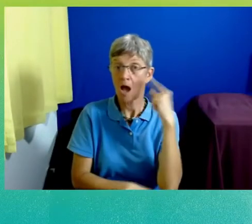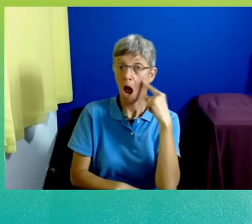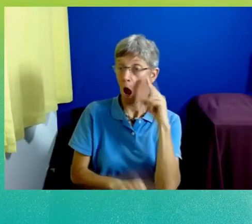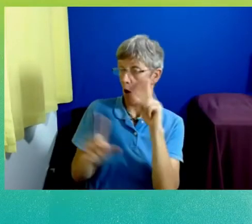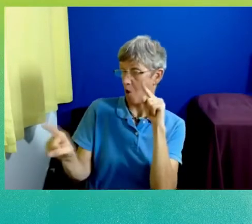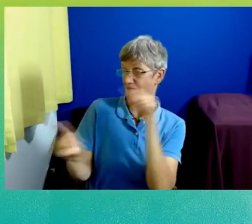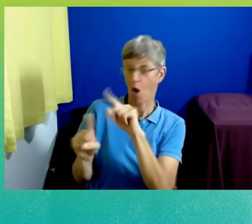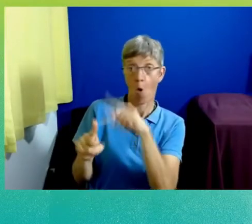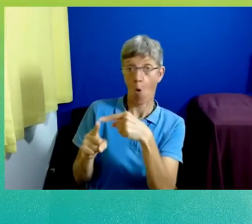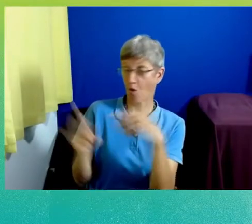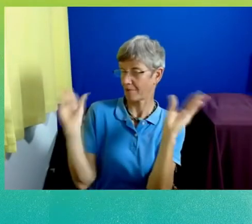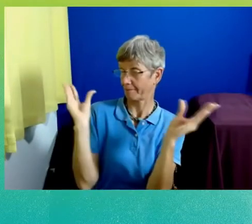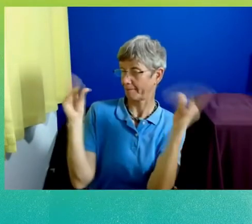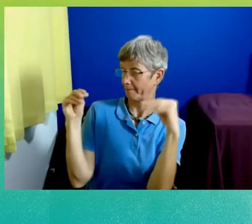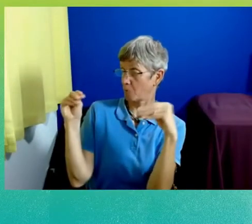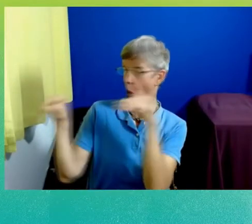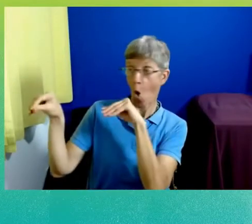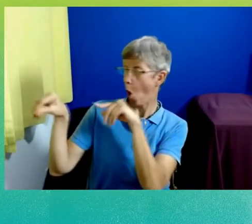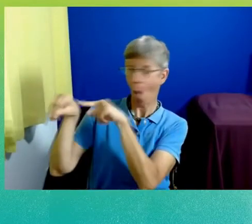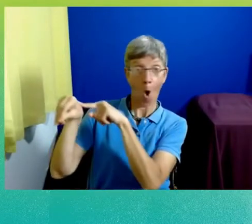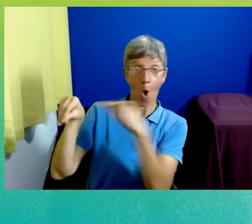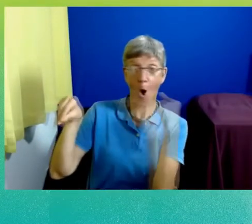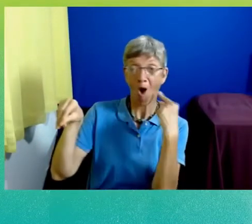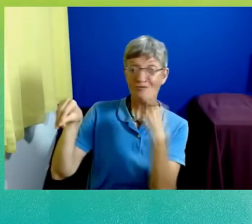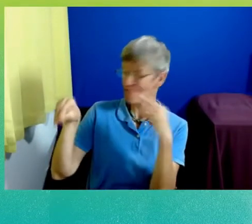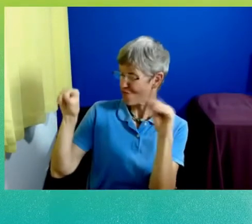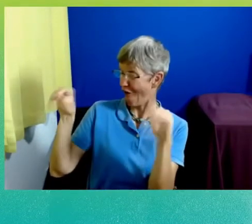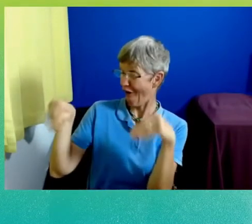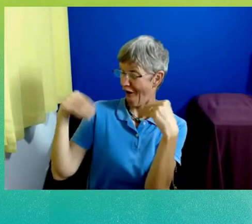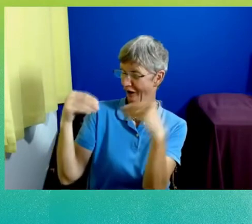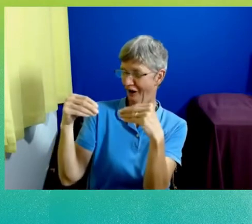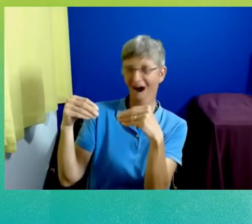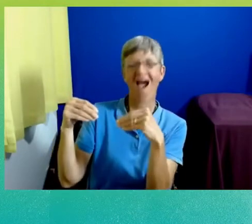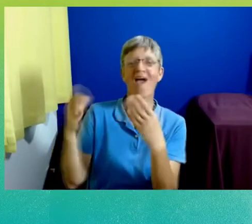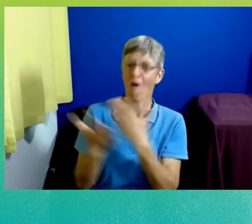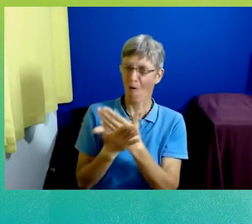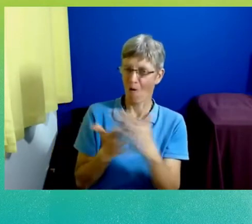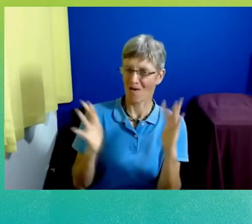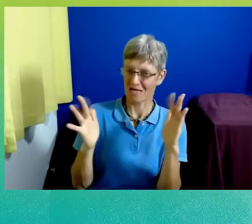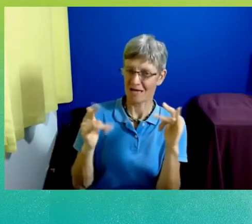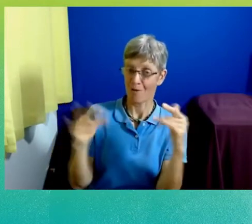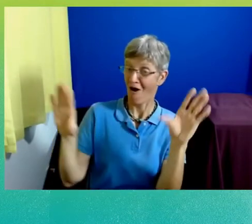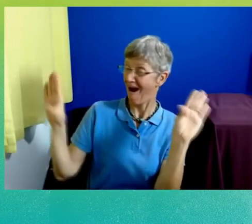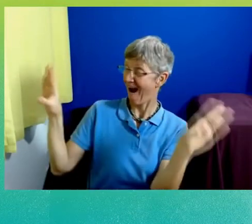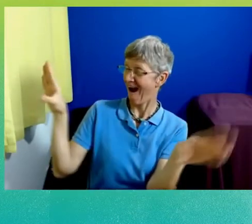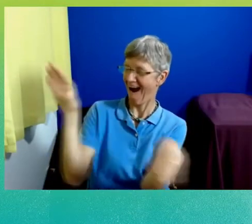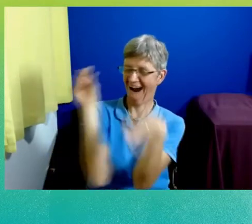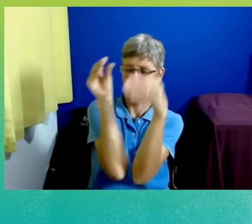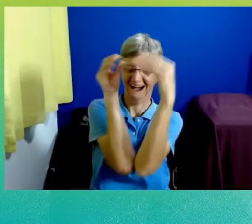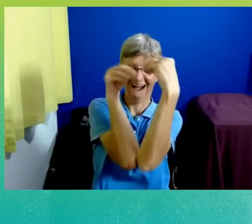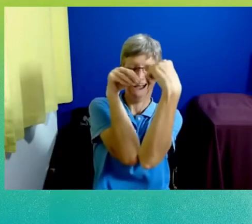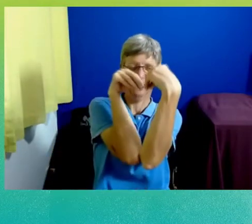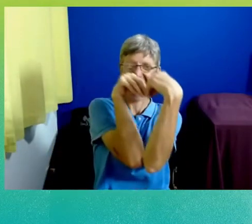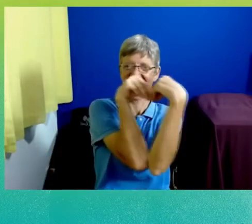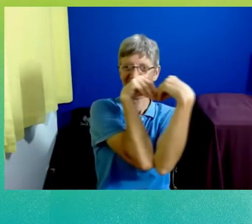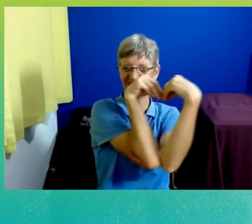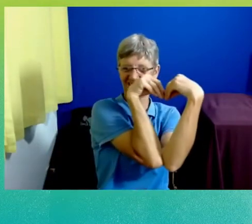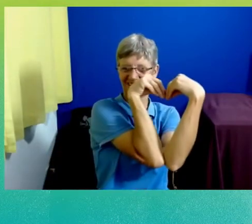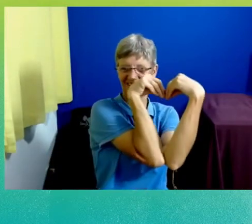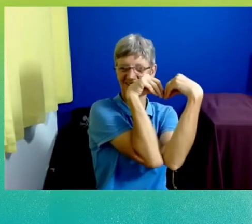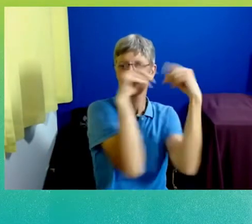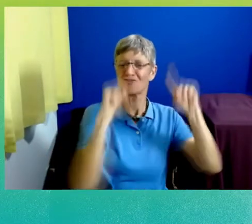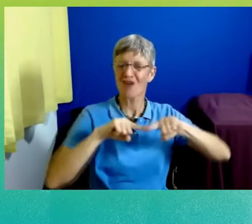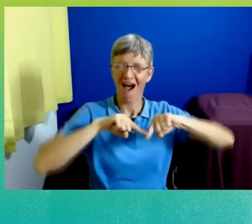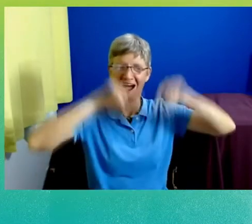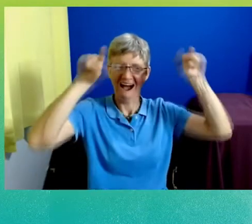está movimentando a cabeça. Aí encontra outro, né, um fêmea e um macho, né, os dois são surdos, e